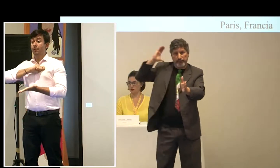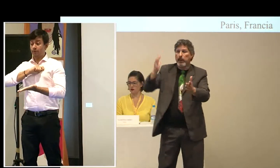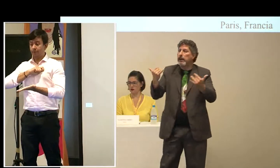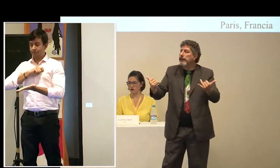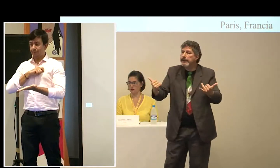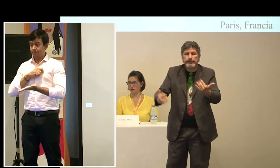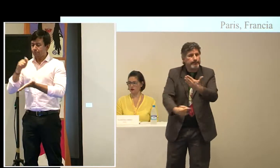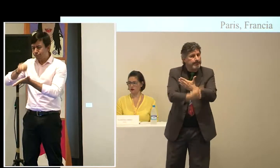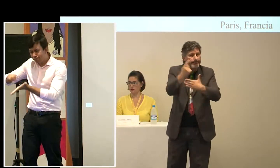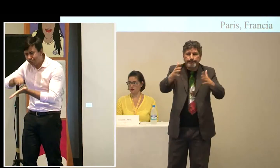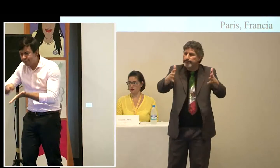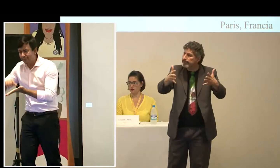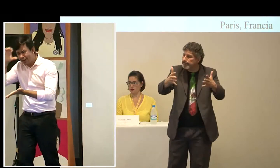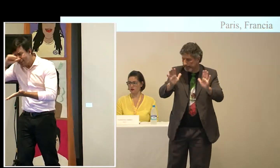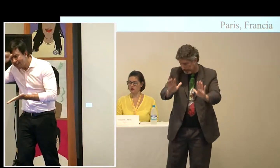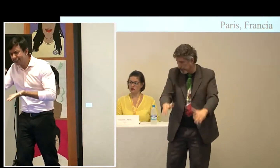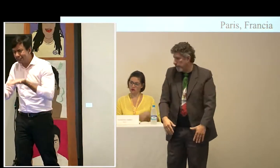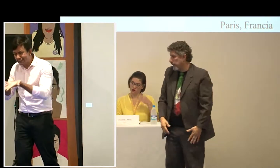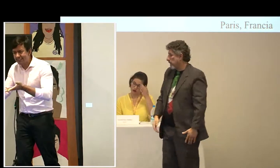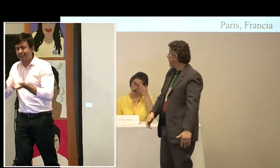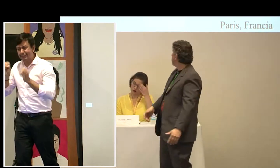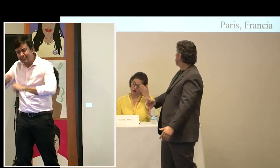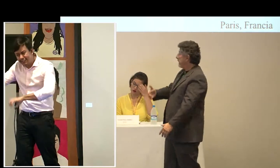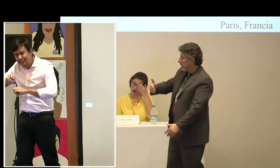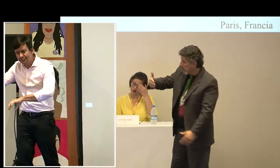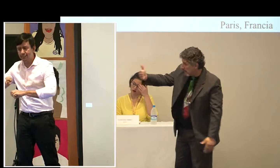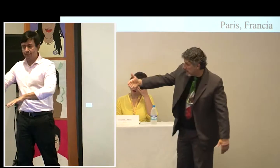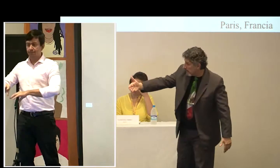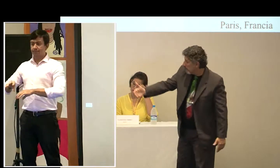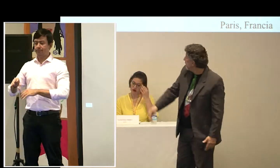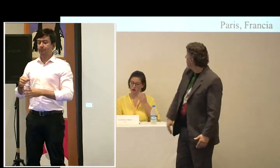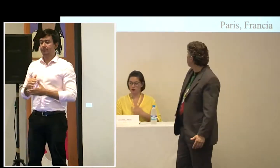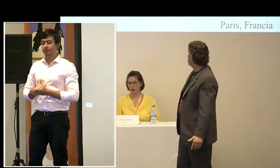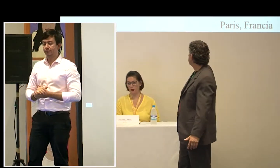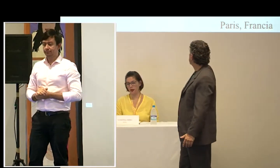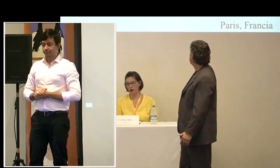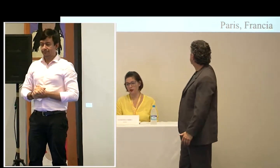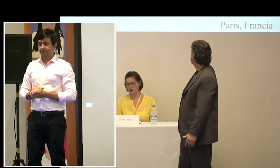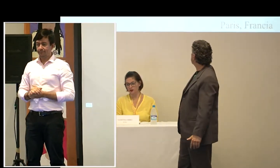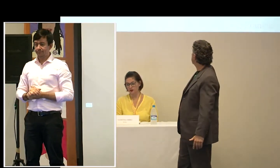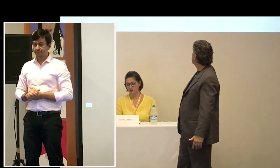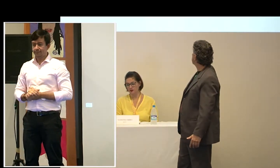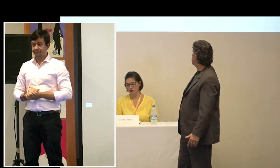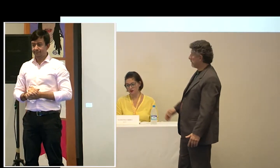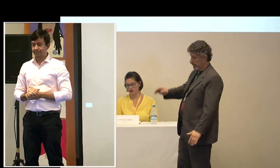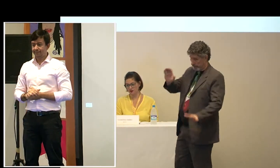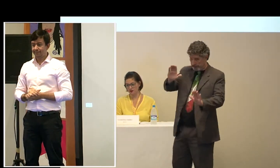os surdos aprendiam a ler e escrever o espanhol.